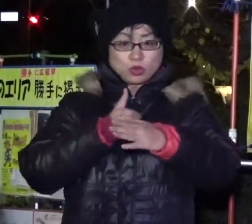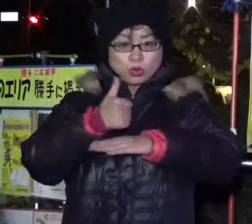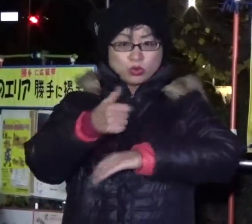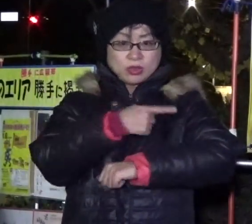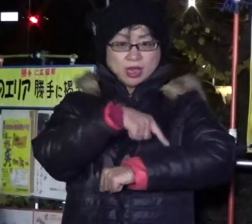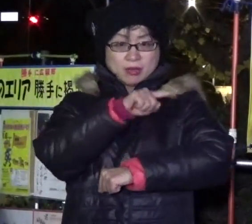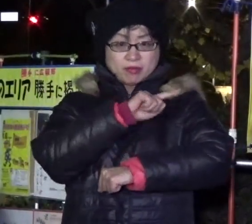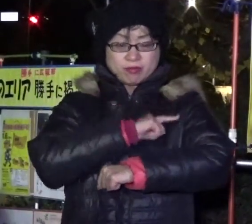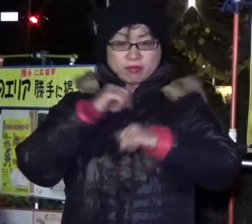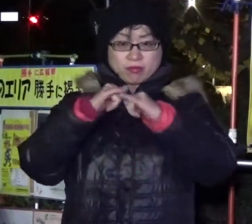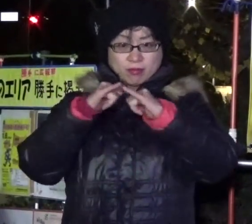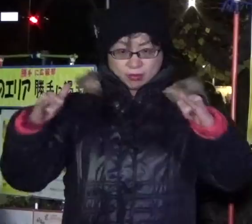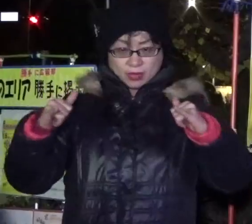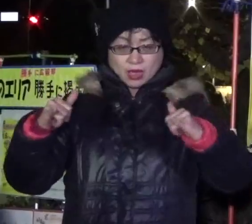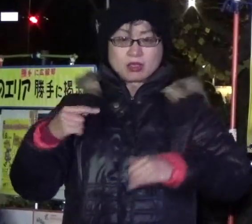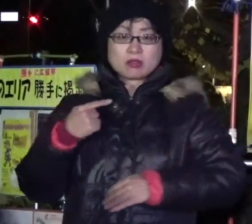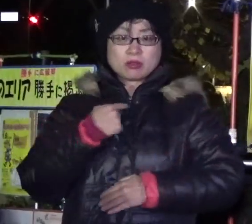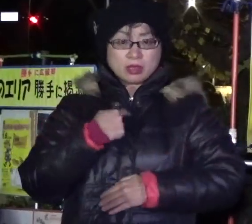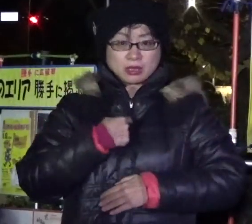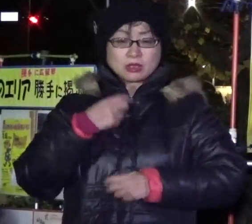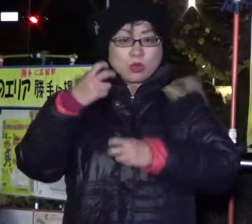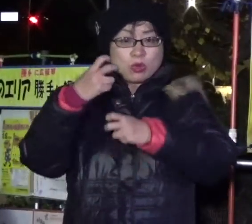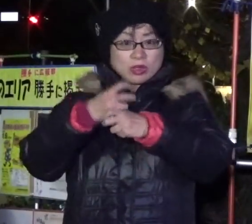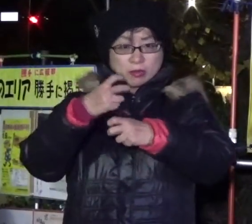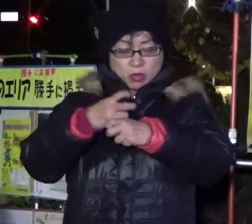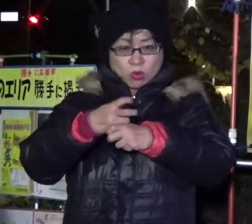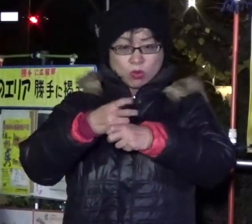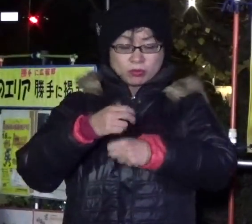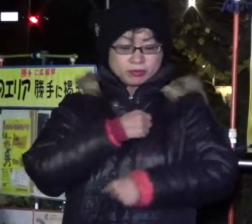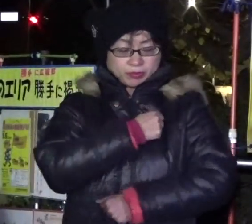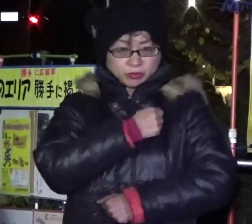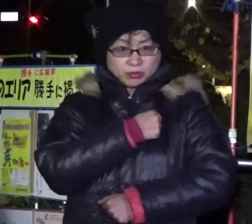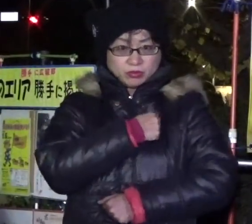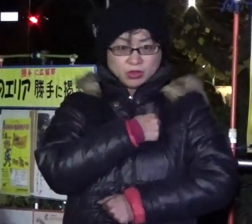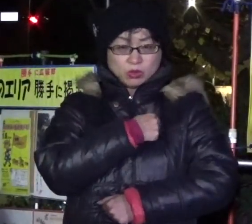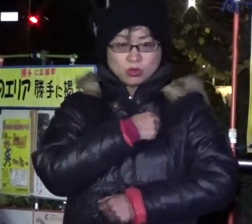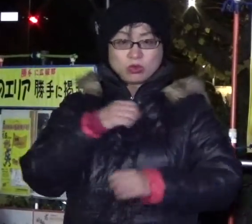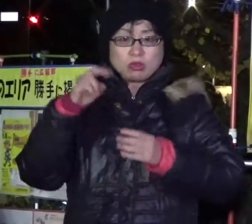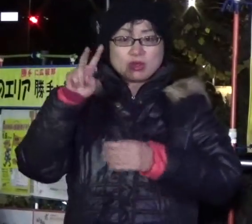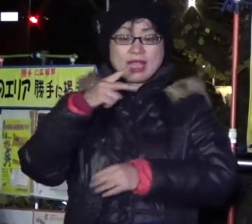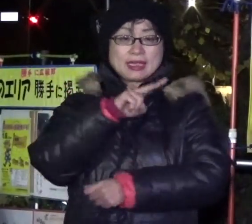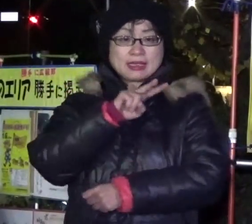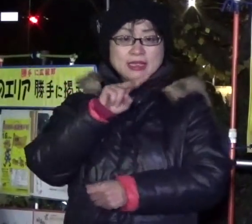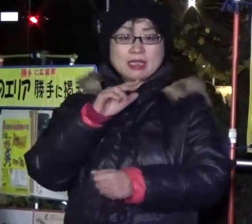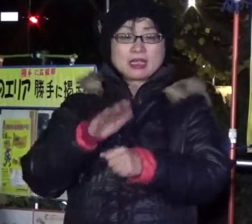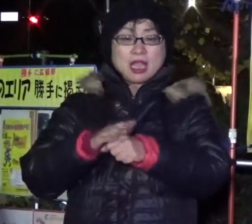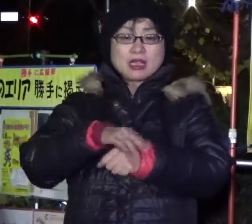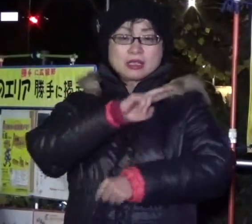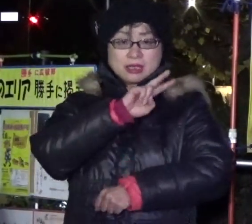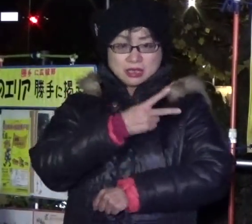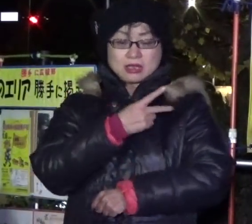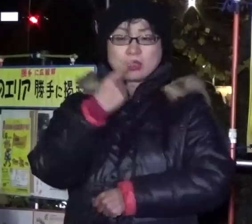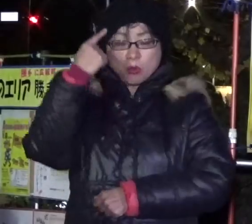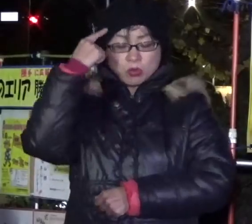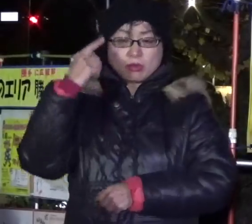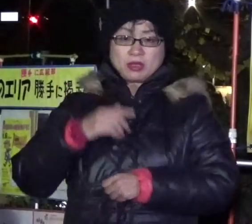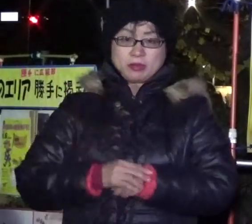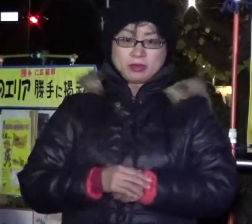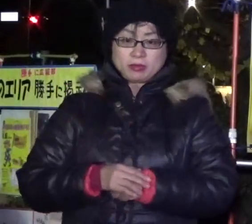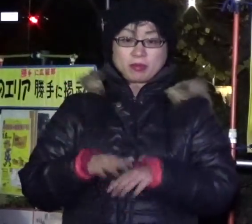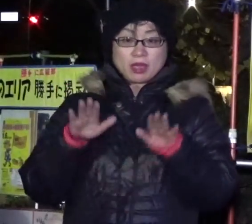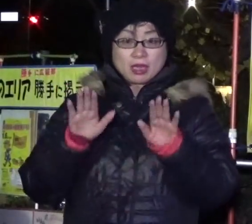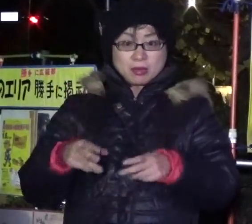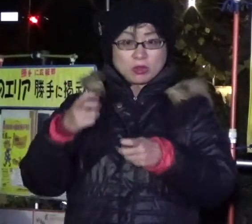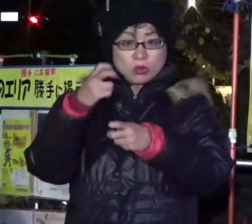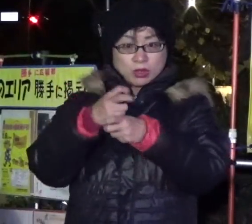、今の現行憲法は私は命への権利で貫かれているというふうに思っております。この現行憲法